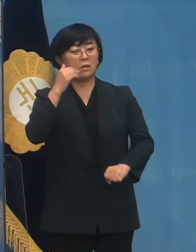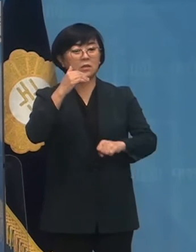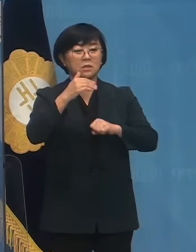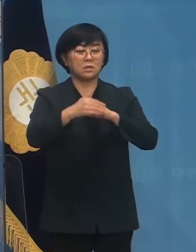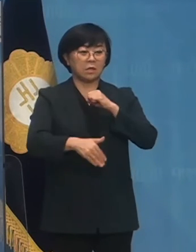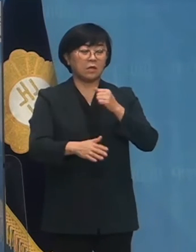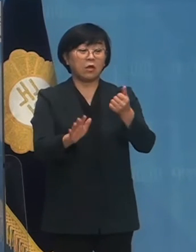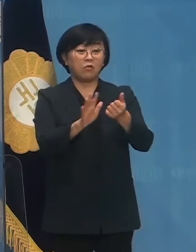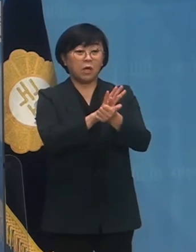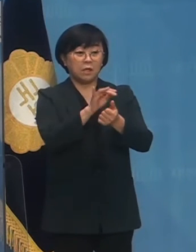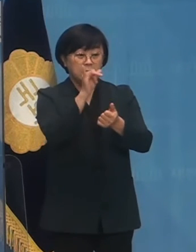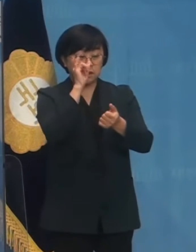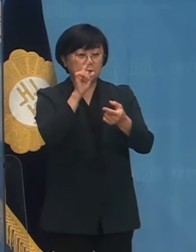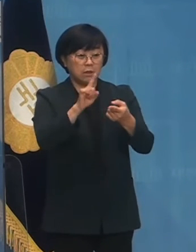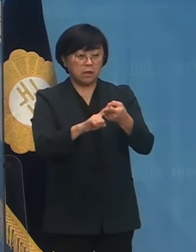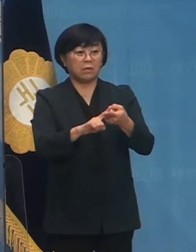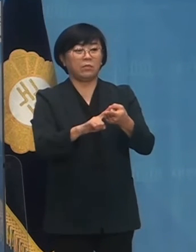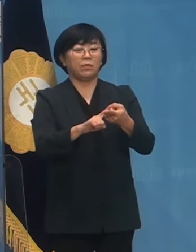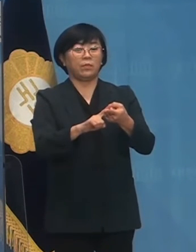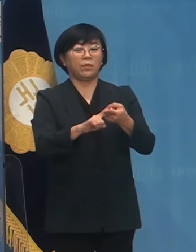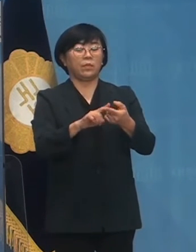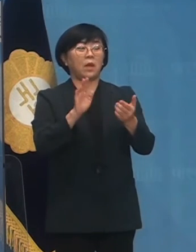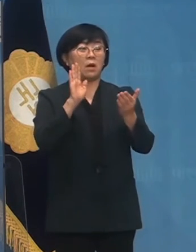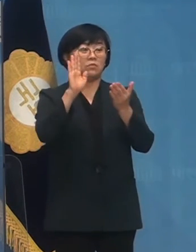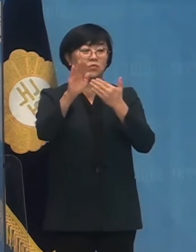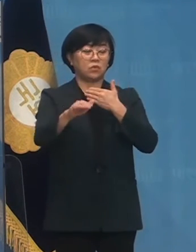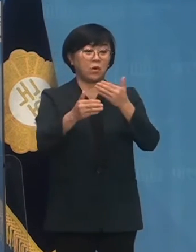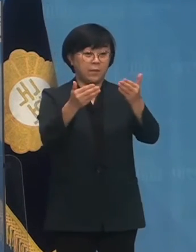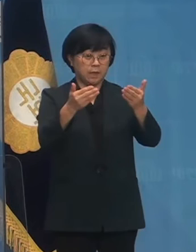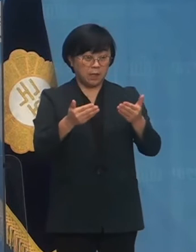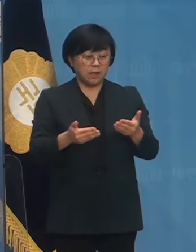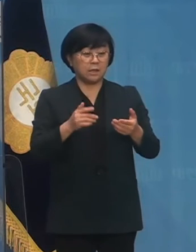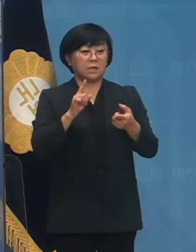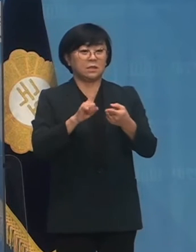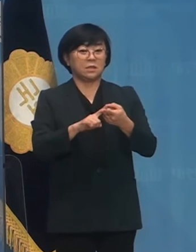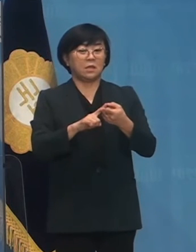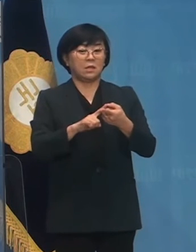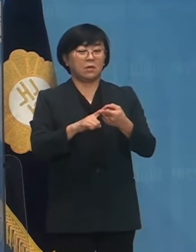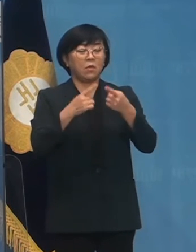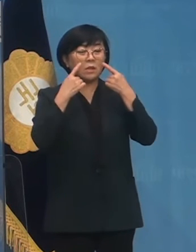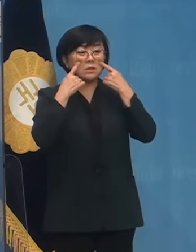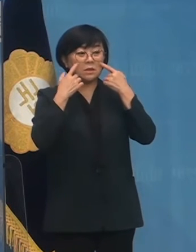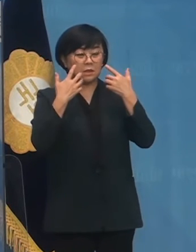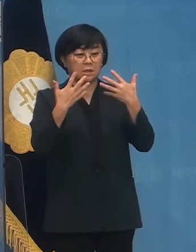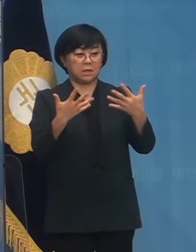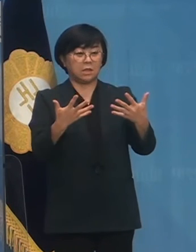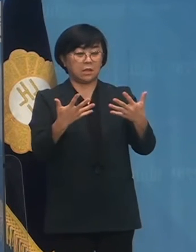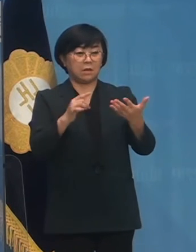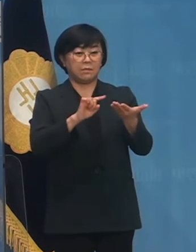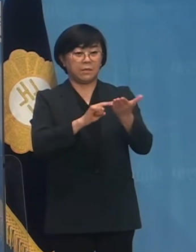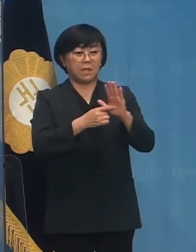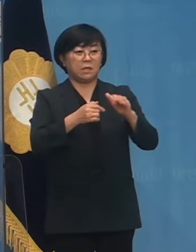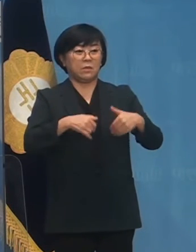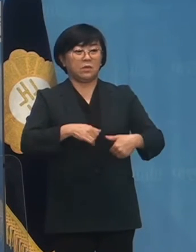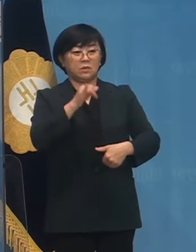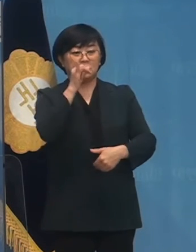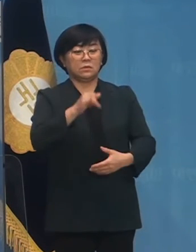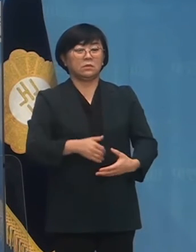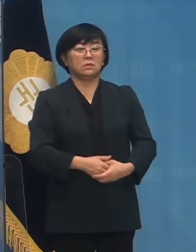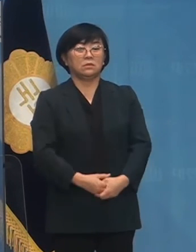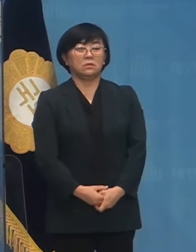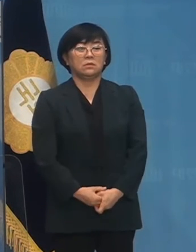대우를 받아왔는지, 앞으로 받아야 하는지 명백히 밝혀야 할